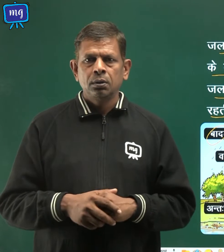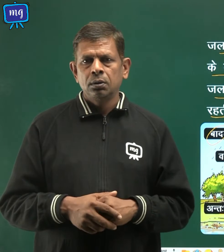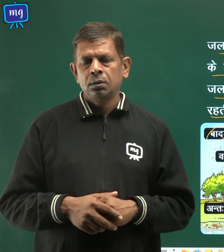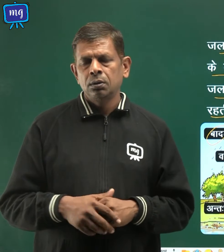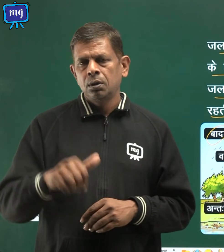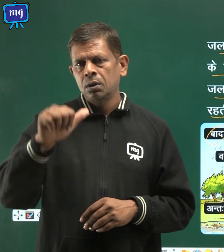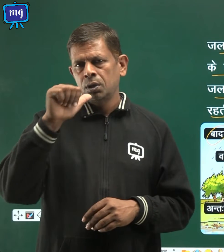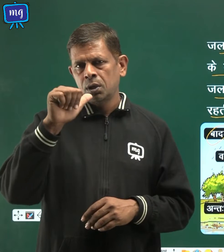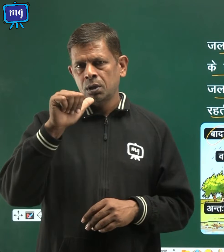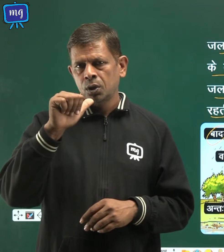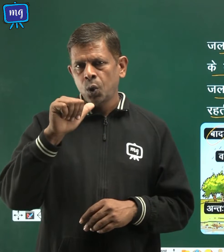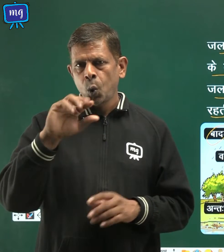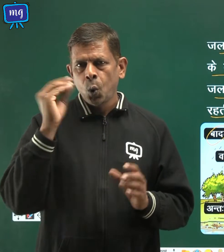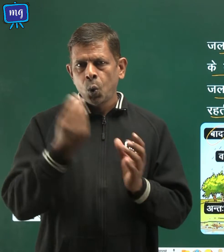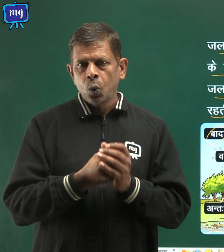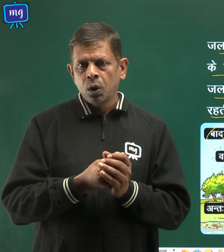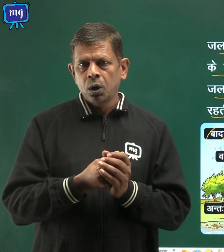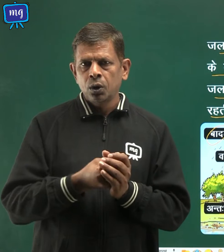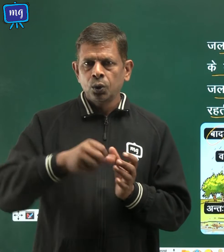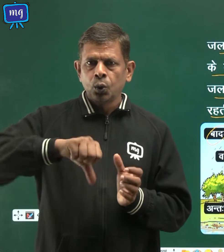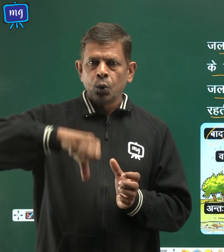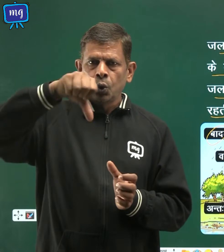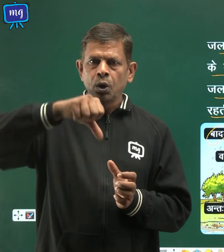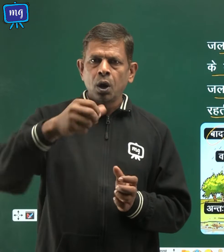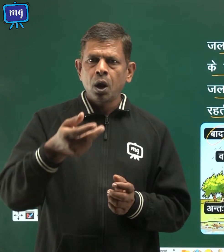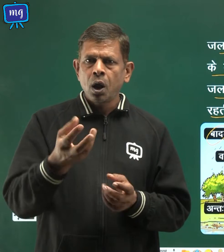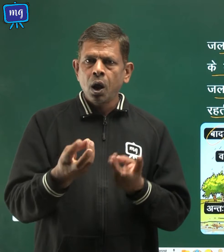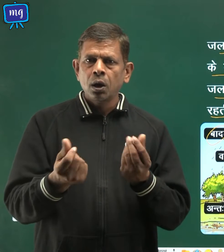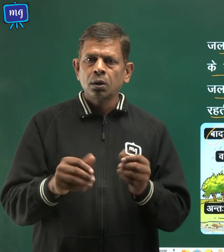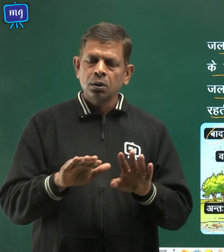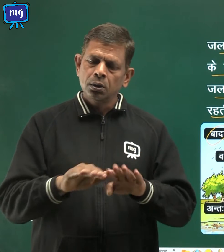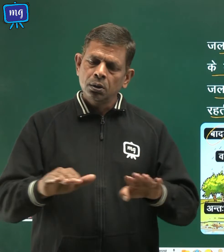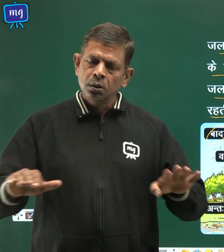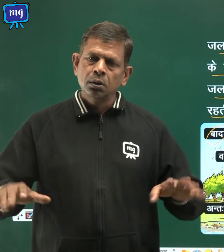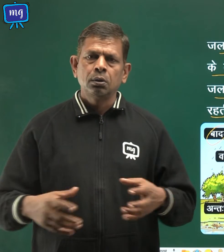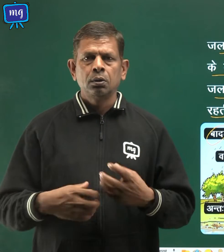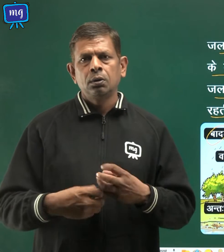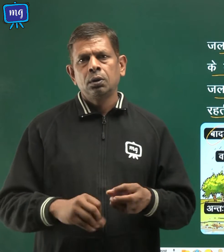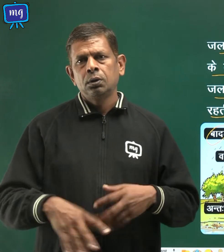जल की कुल मात्रा स्थिर बनी रहती है।